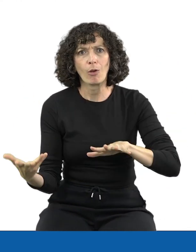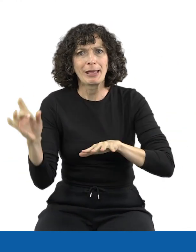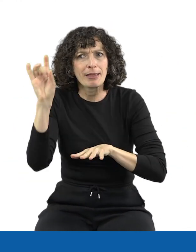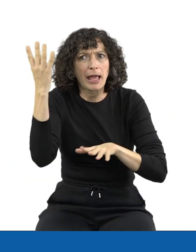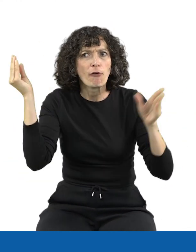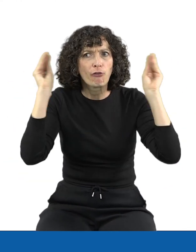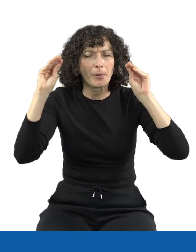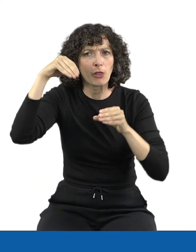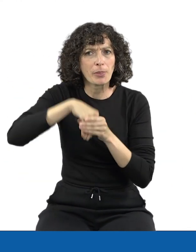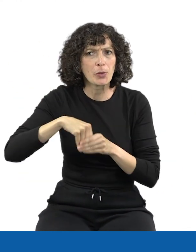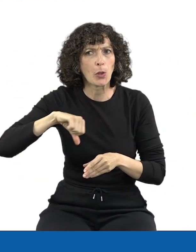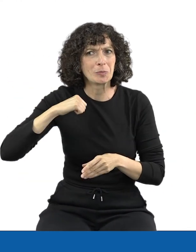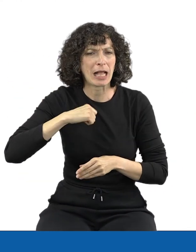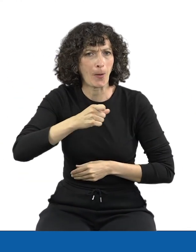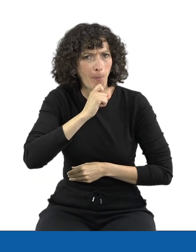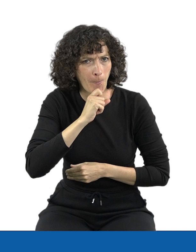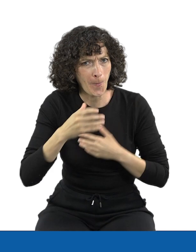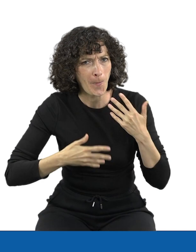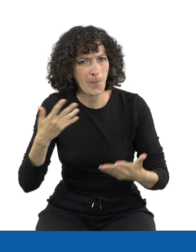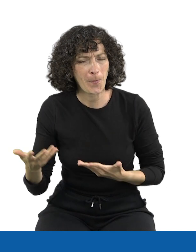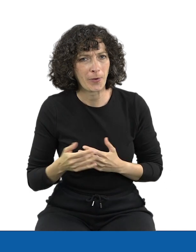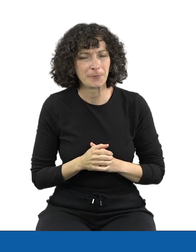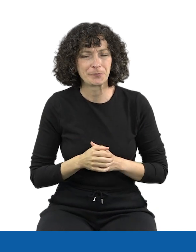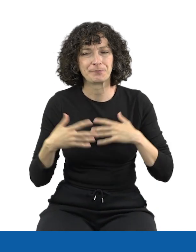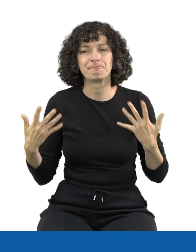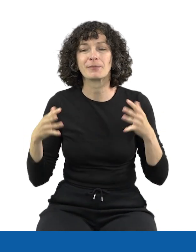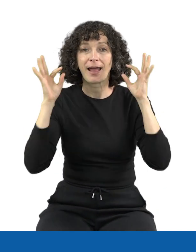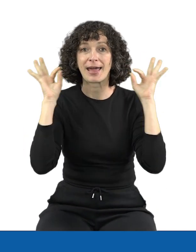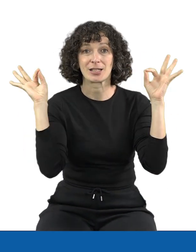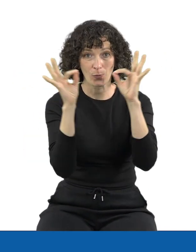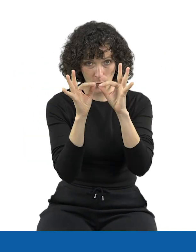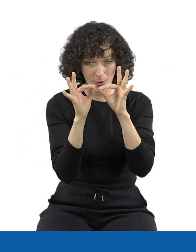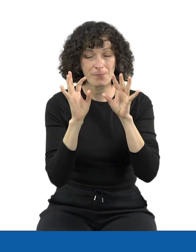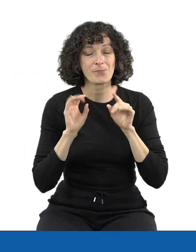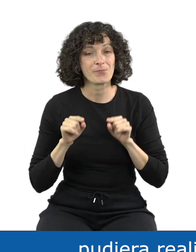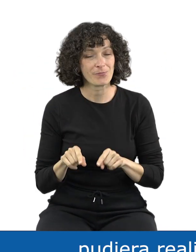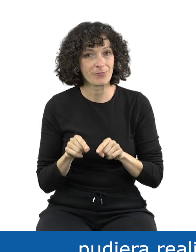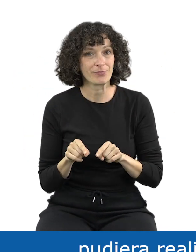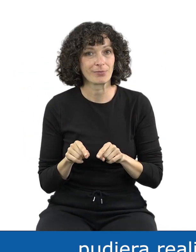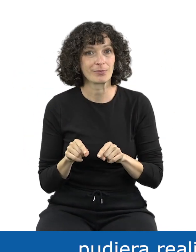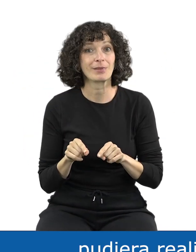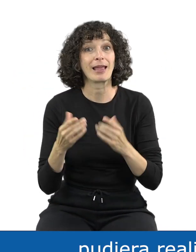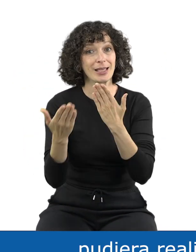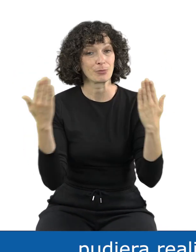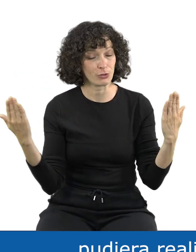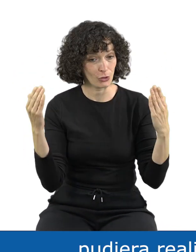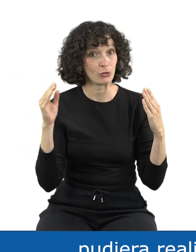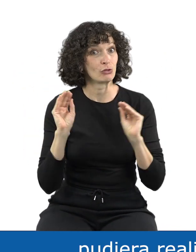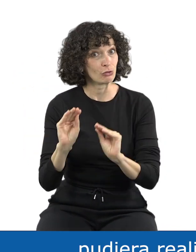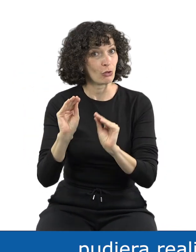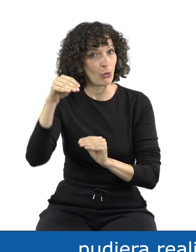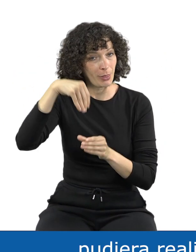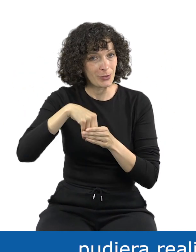hospital? Bueno, pues el hecho de que Aransburg pudiera realizar su exposición aquí